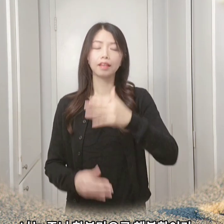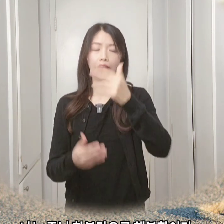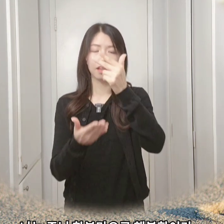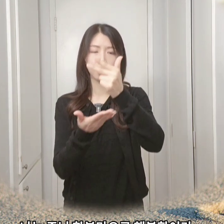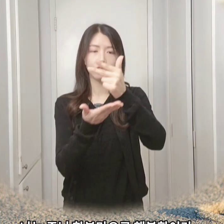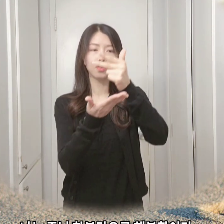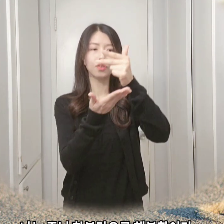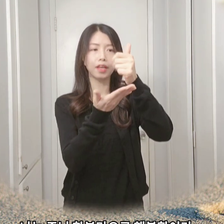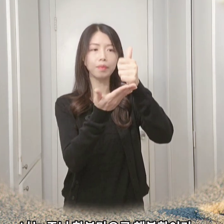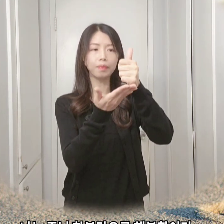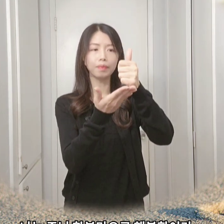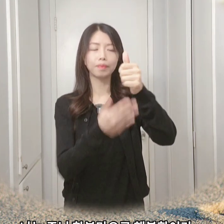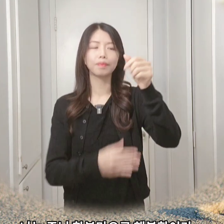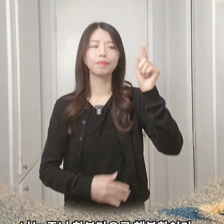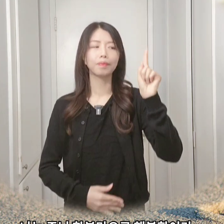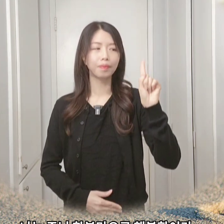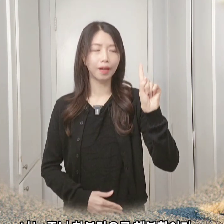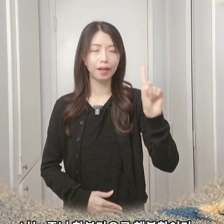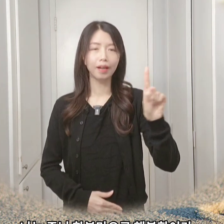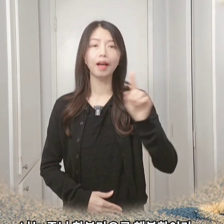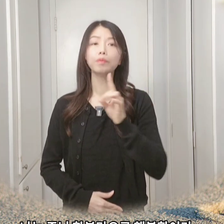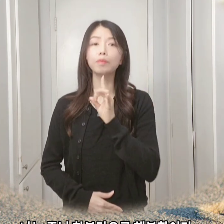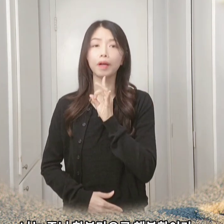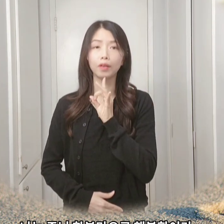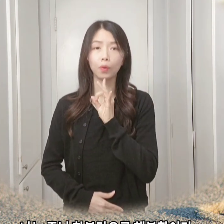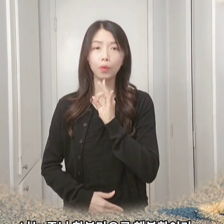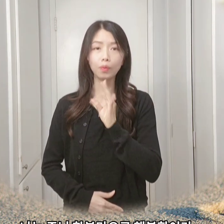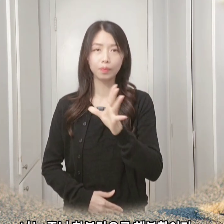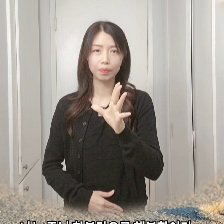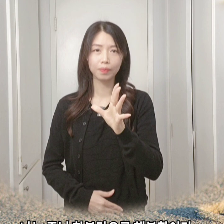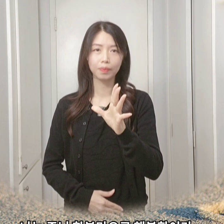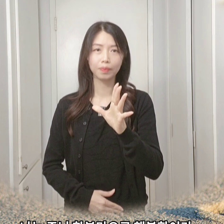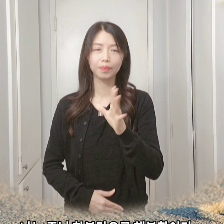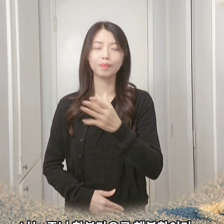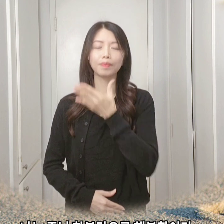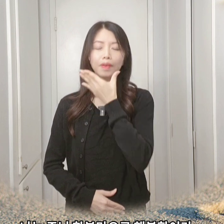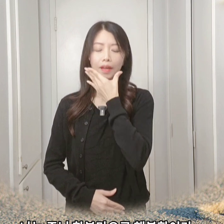나는 주님 한 분만으로